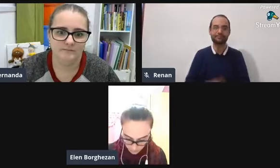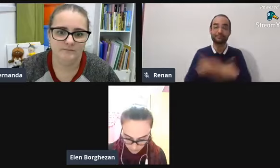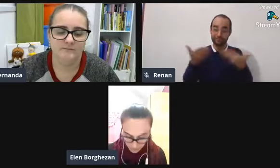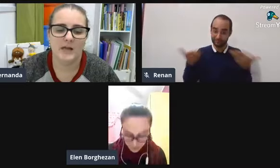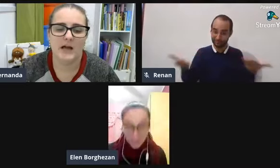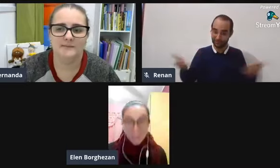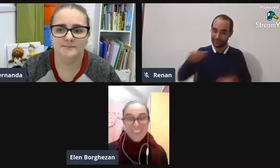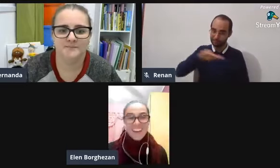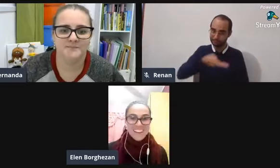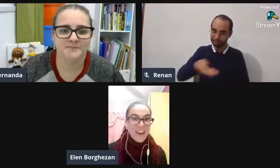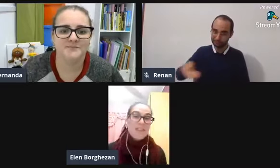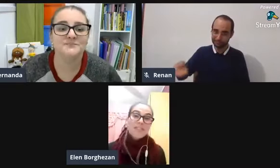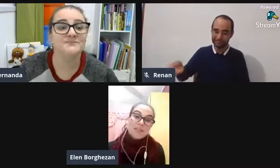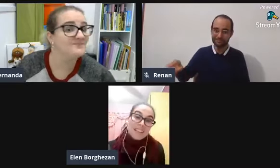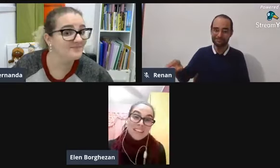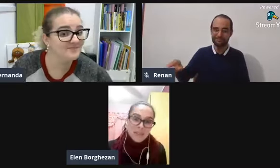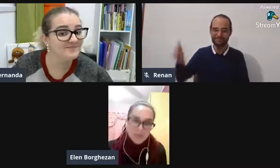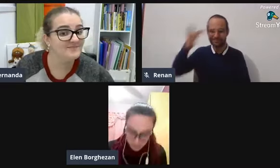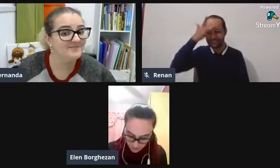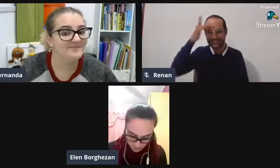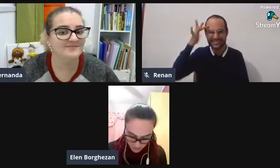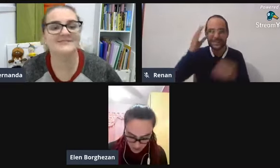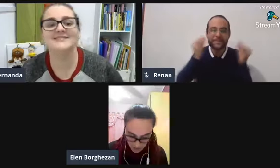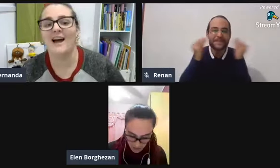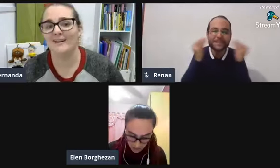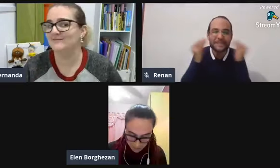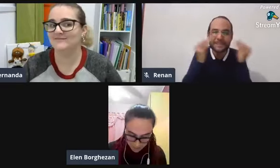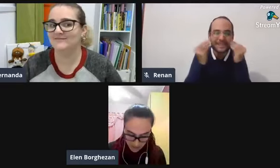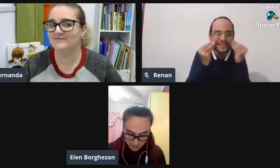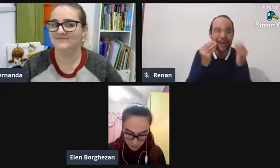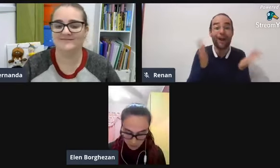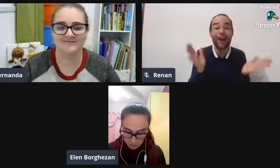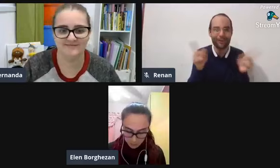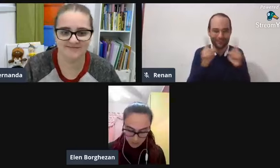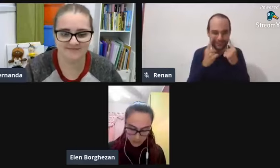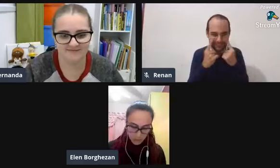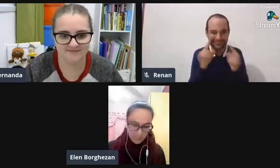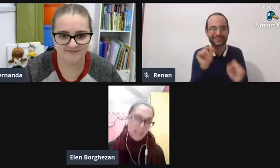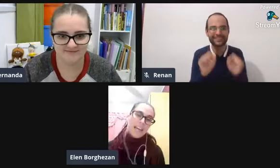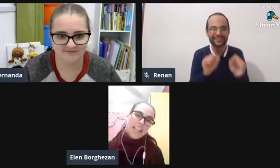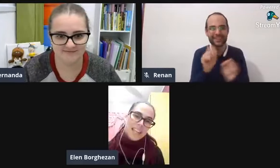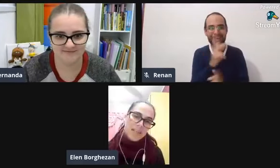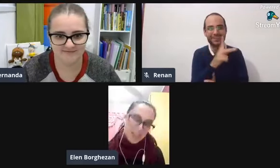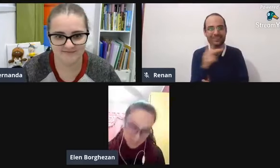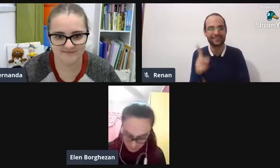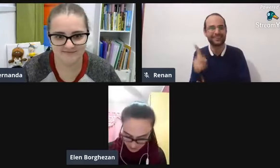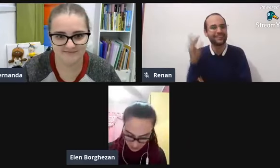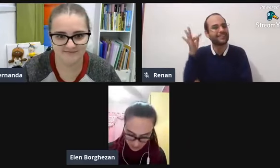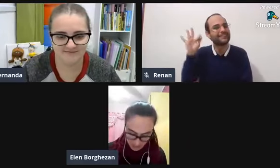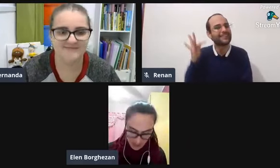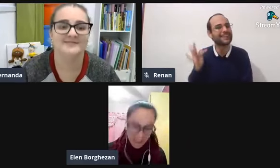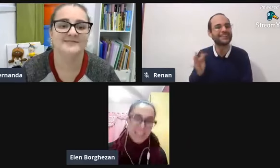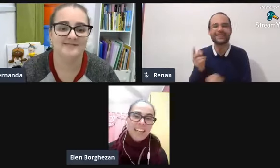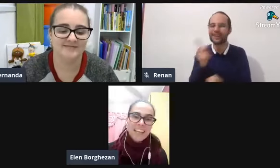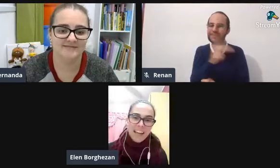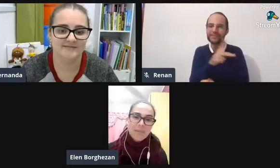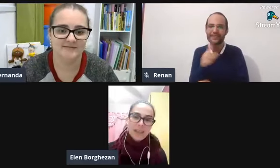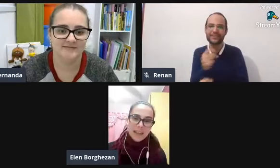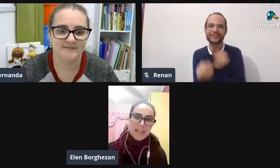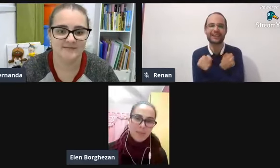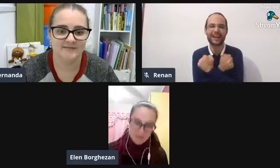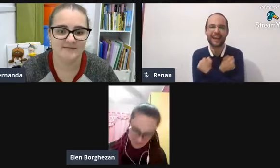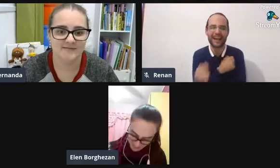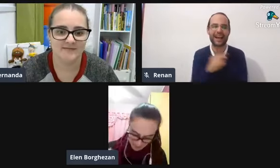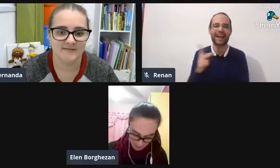aqui. Eu quero... Vou te mandar todos os beijos. Tá. Abraços para a professora querida Fernanda, da Karine.